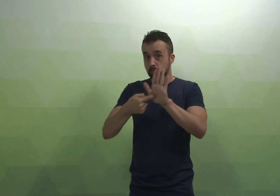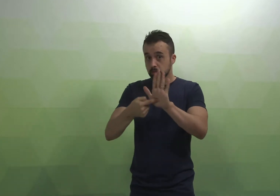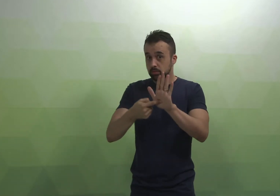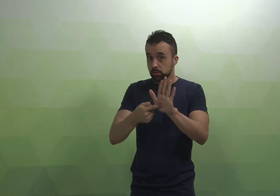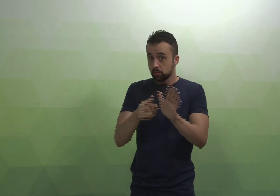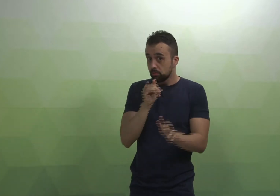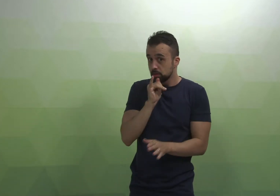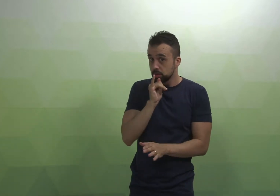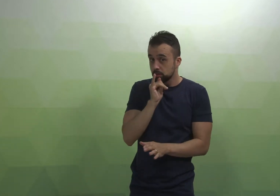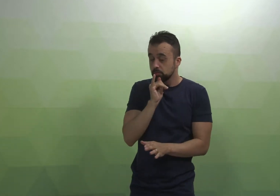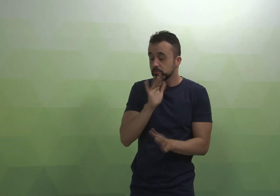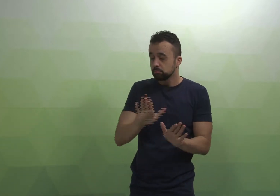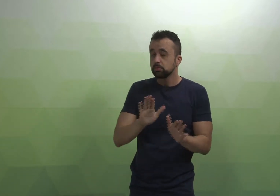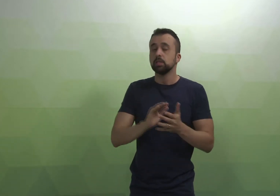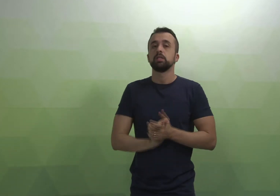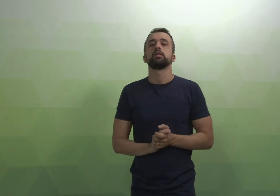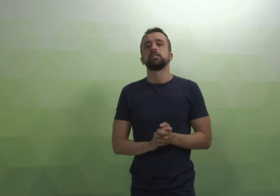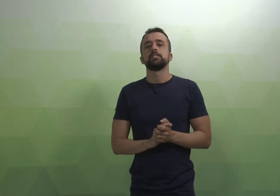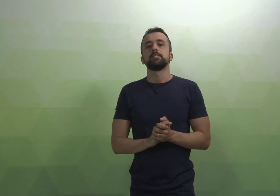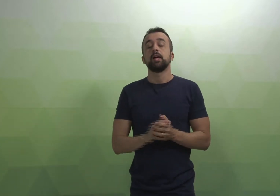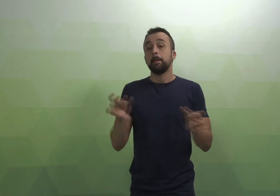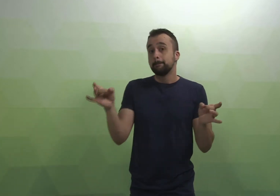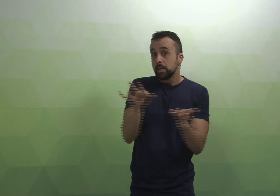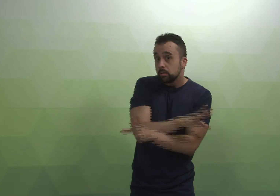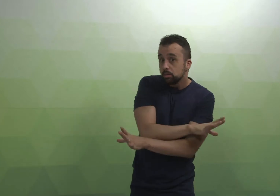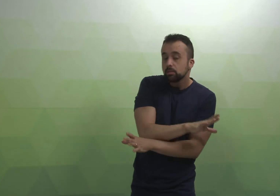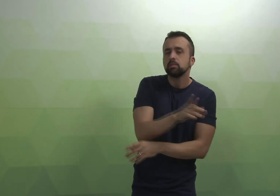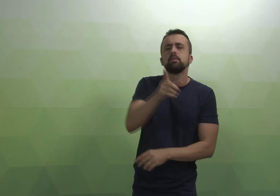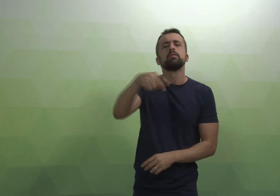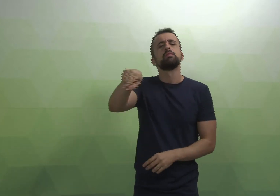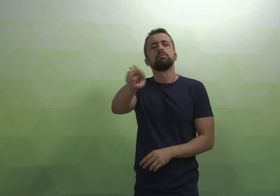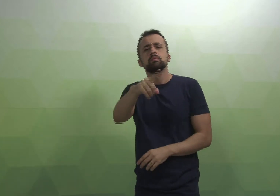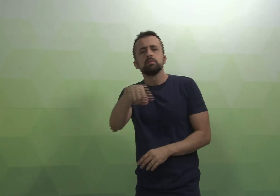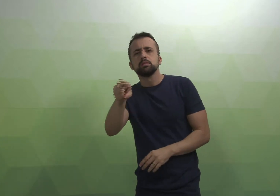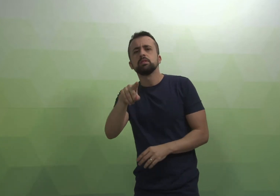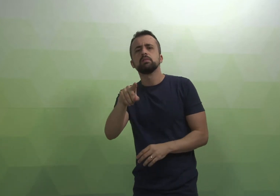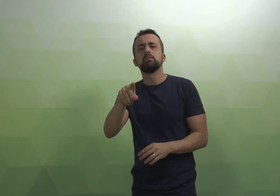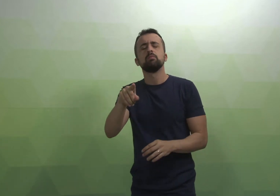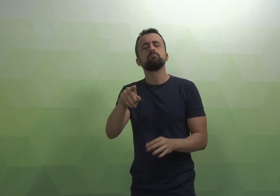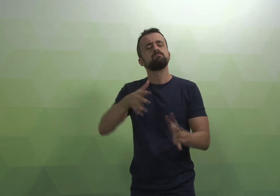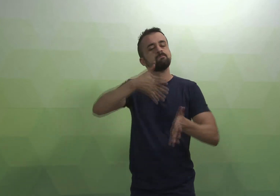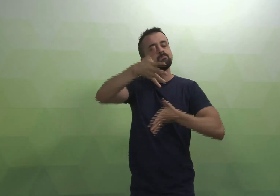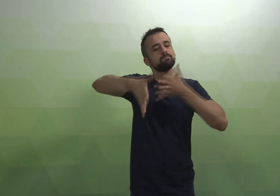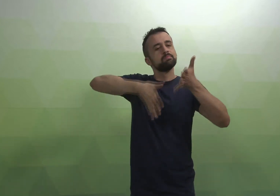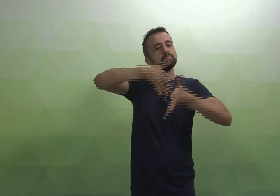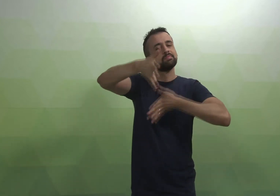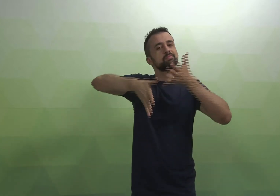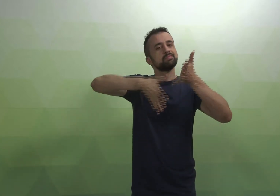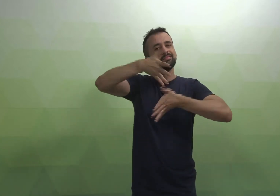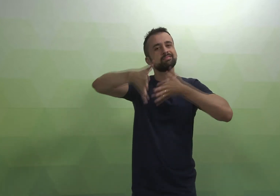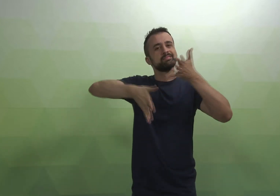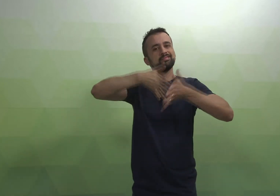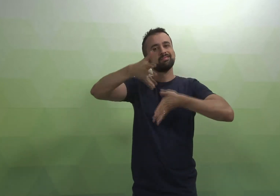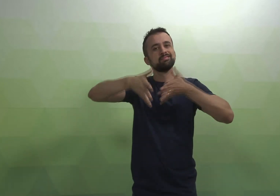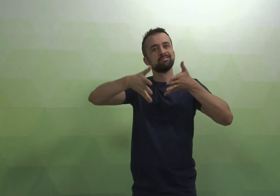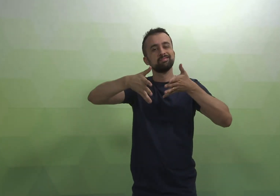dessas 4 formas, do exemplo que a gente acabou de mostrar. Em seguida, realizem essas